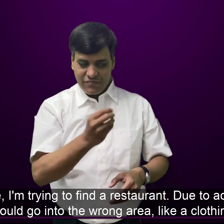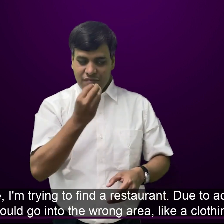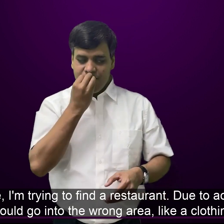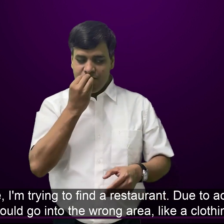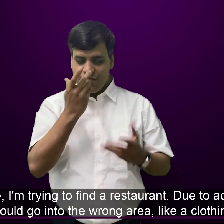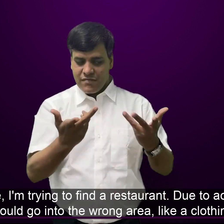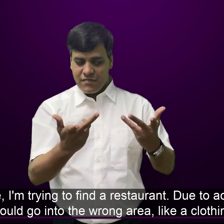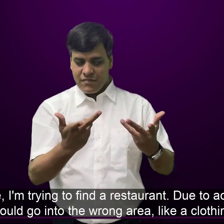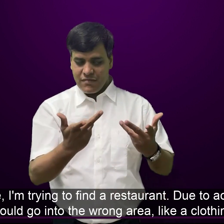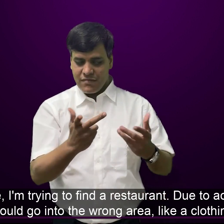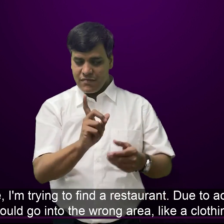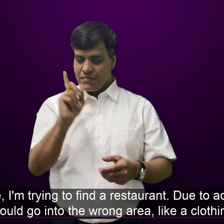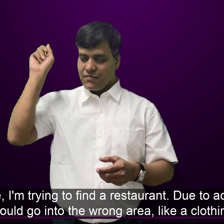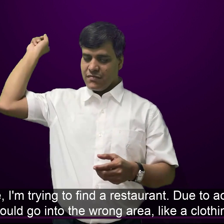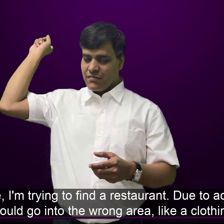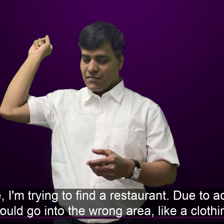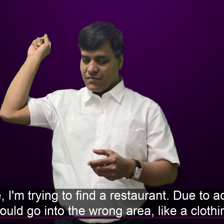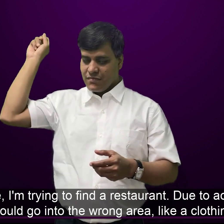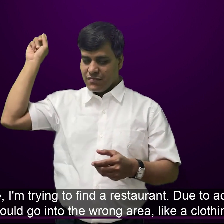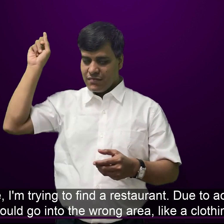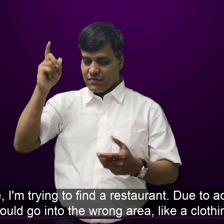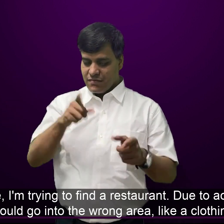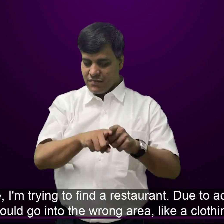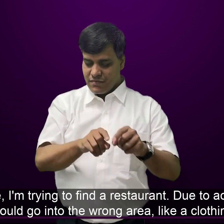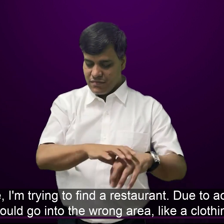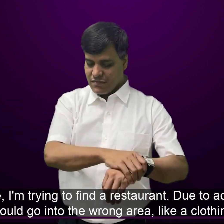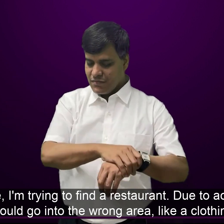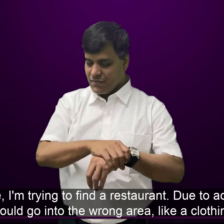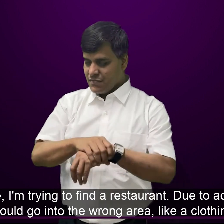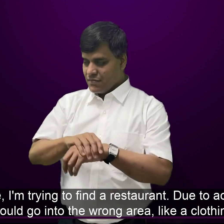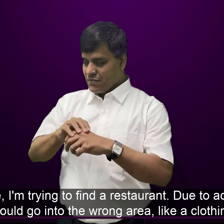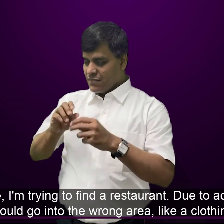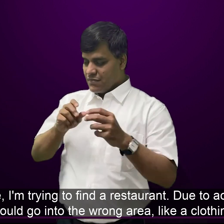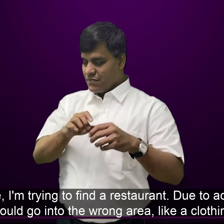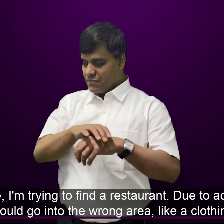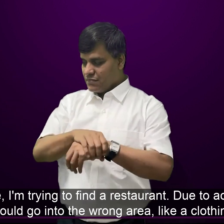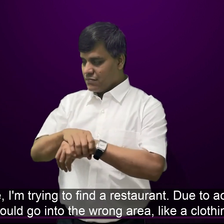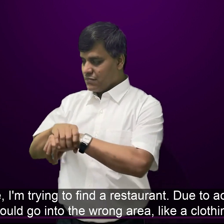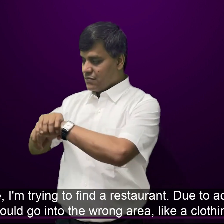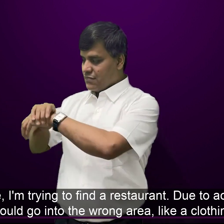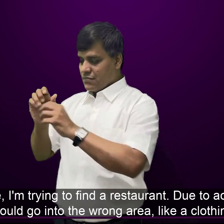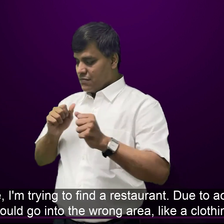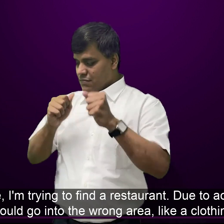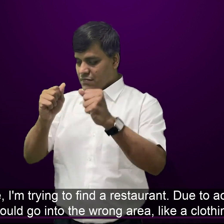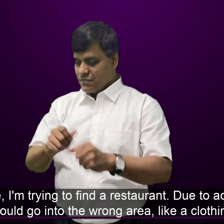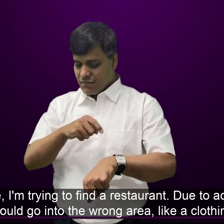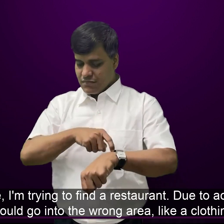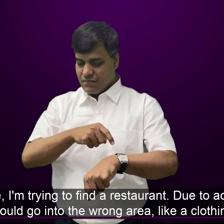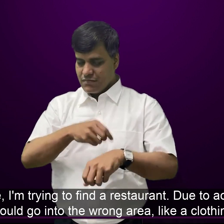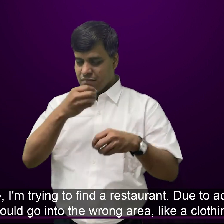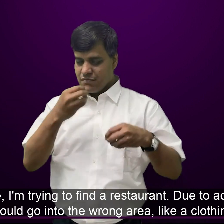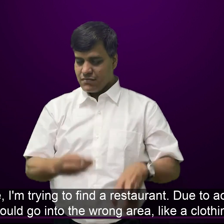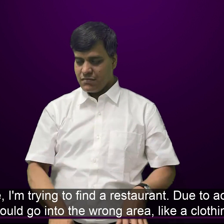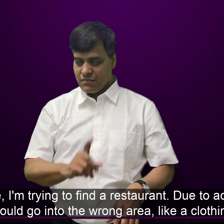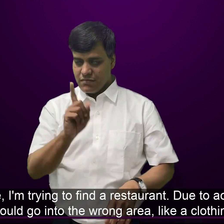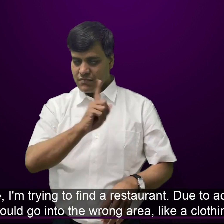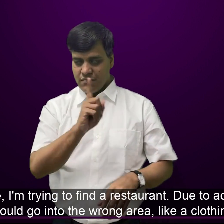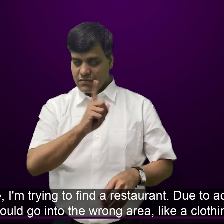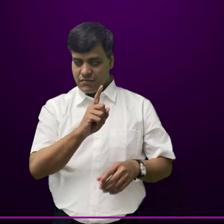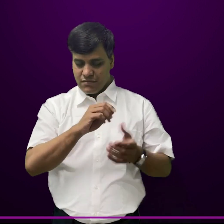कहाँ है, और गलती से मैं एक कपड़ों की दुकान में चला गया, तो फिर मैंने उनसे पूछा कि नहीं, मुझे रेस्टोरेंट जाना है, मुझे उसका रास्ता बताया